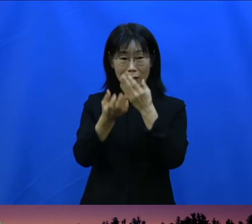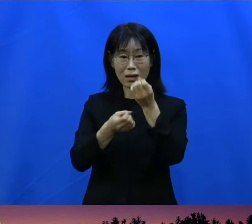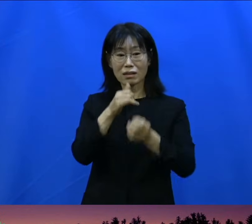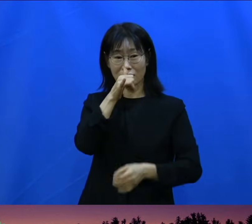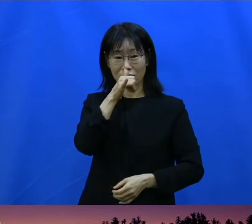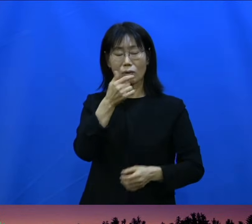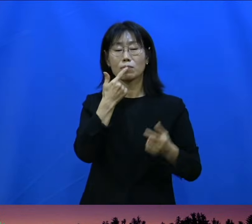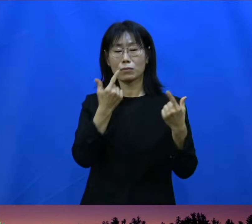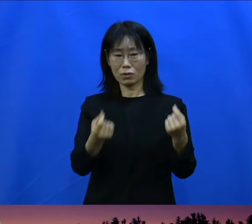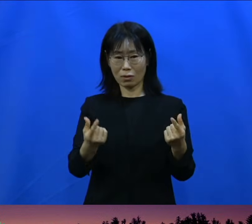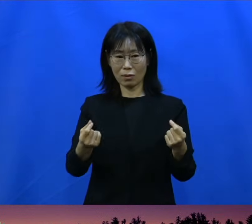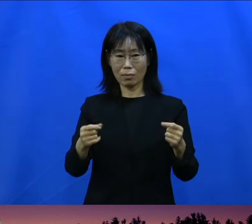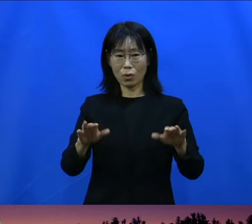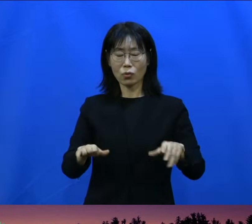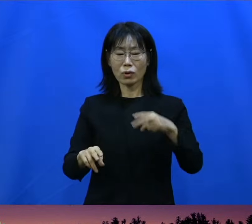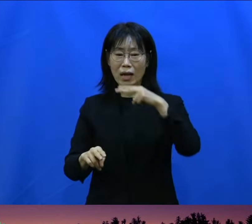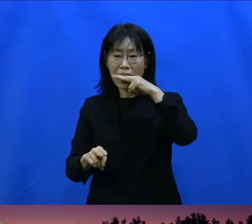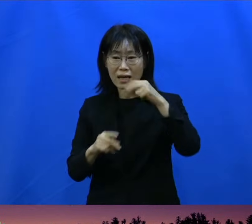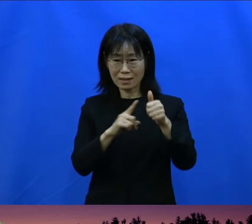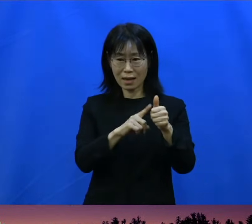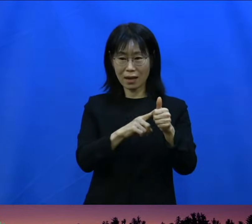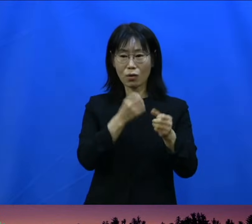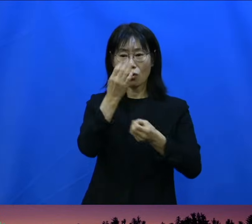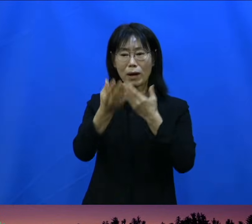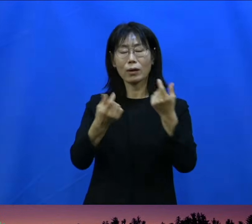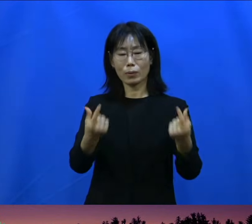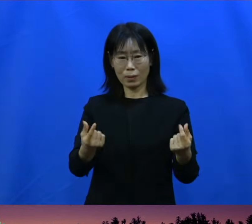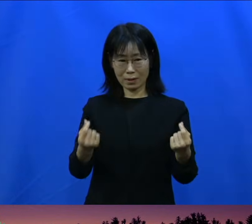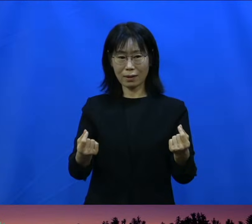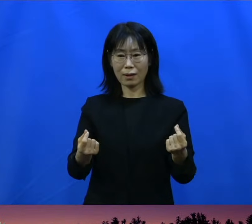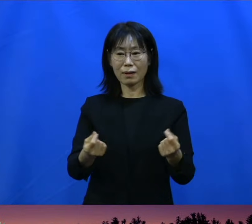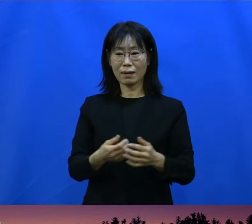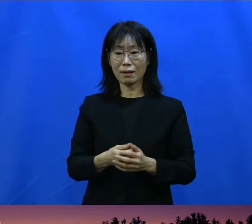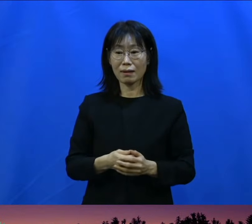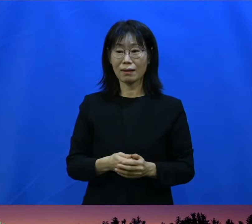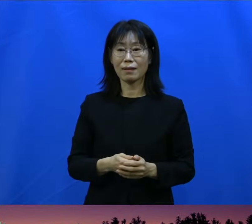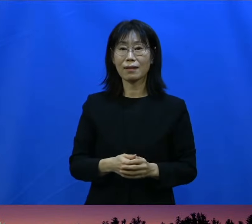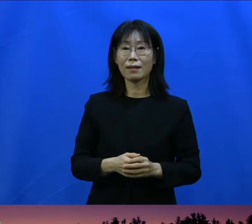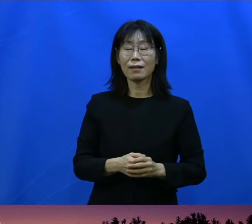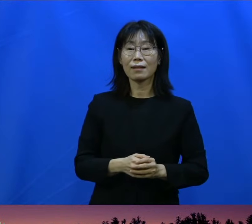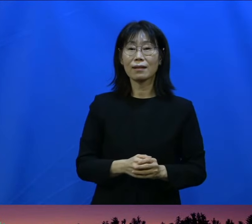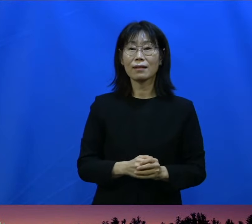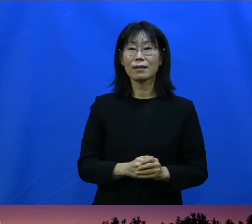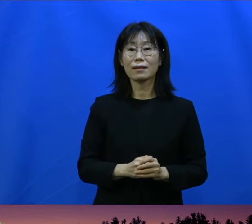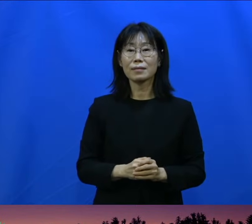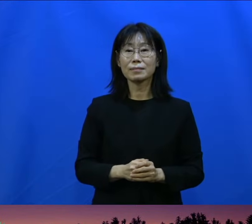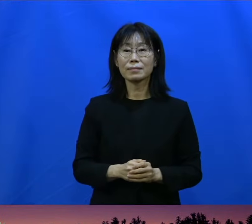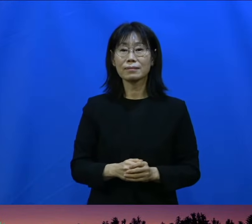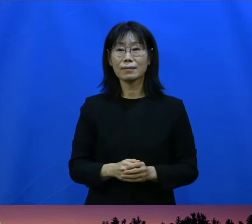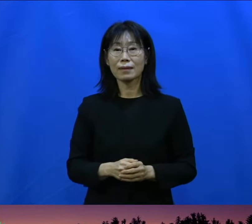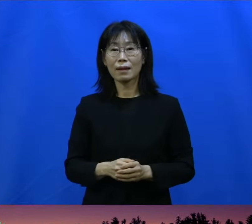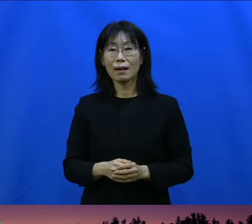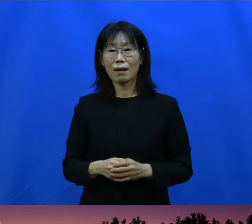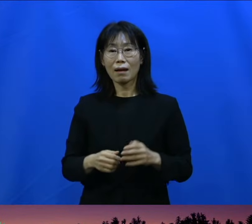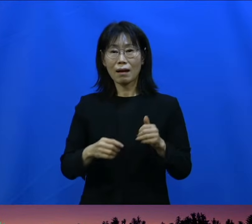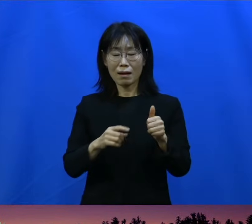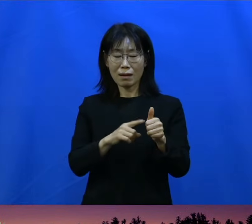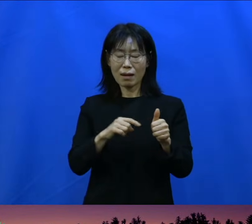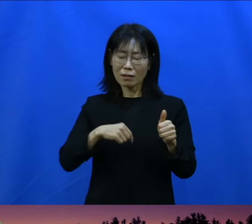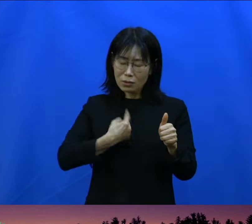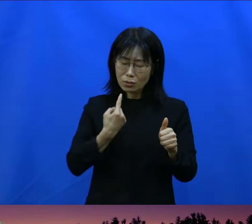여러분, 주님이 너 죄인이야 하지 얘기 안 했어요. 그런데 스스로 내가 죄인이라는